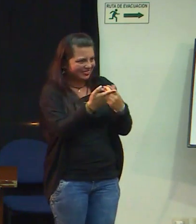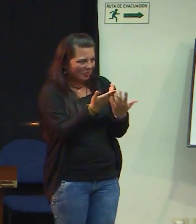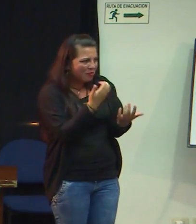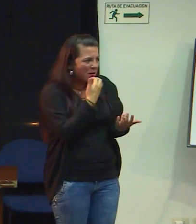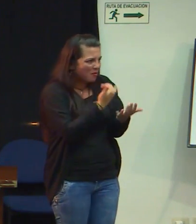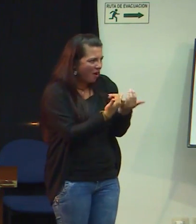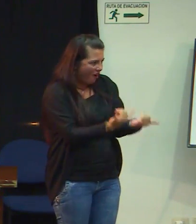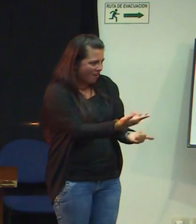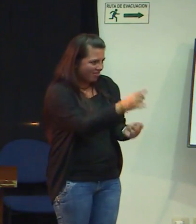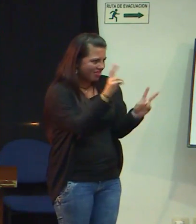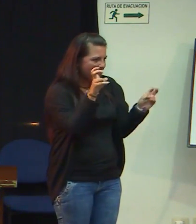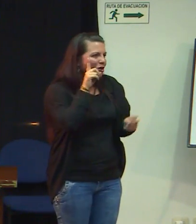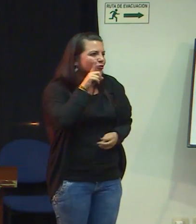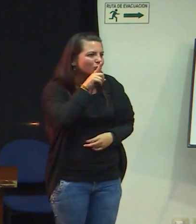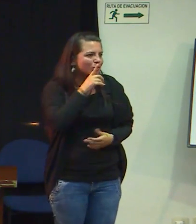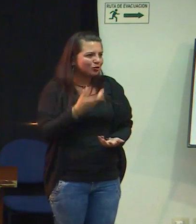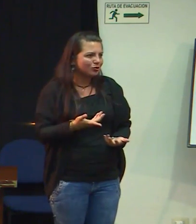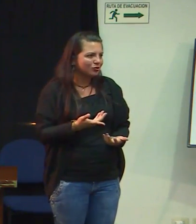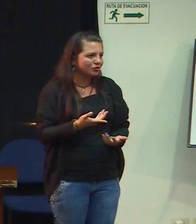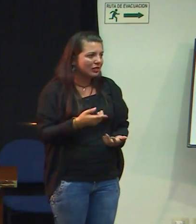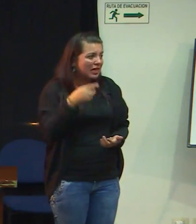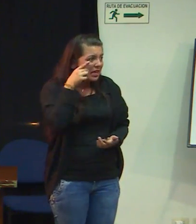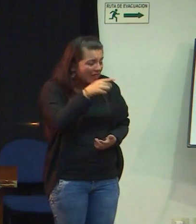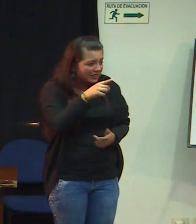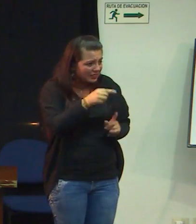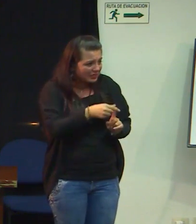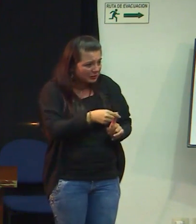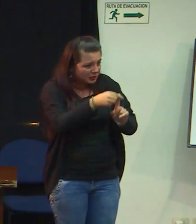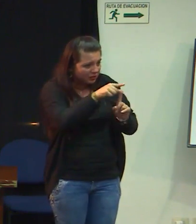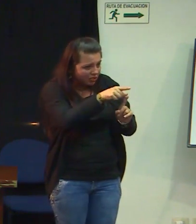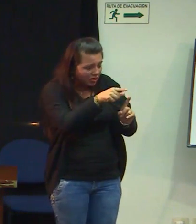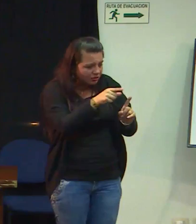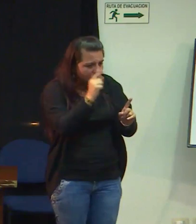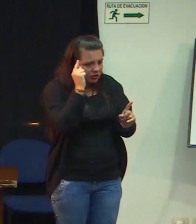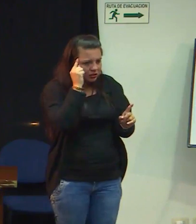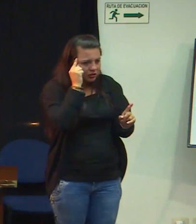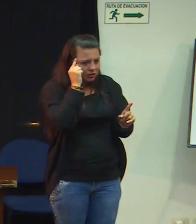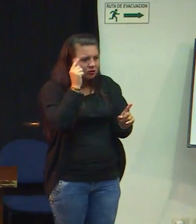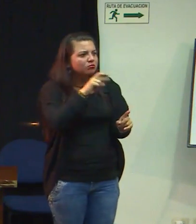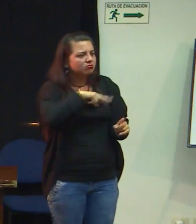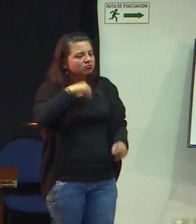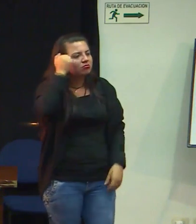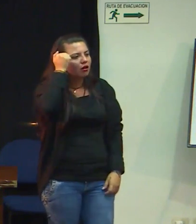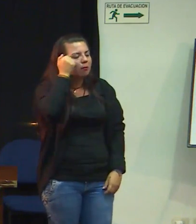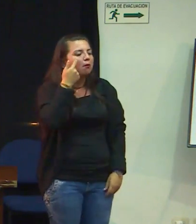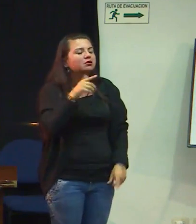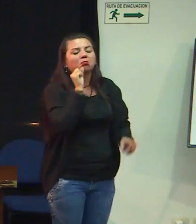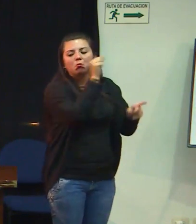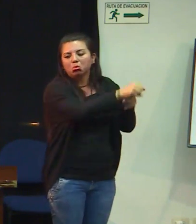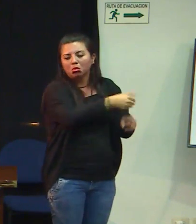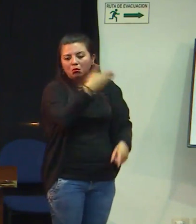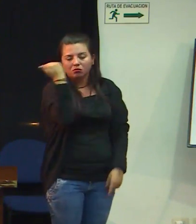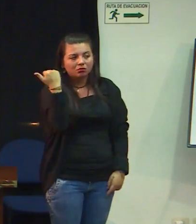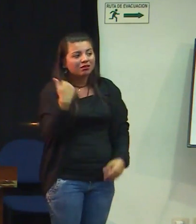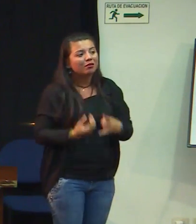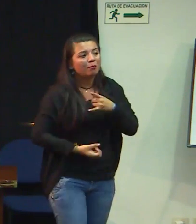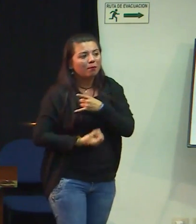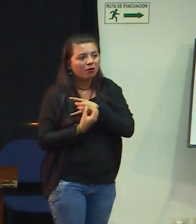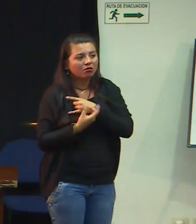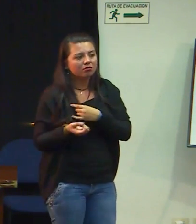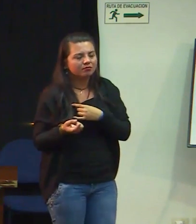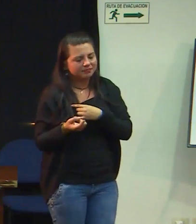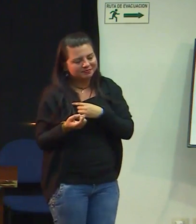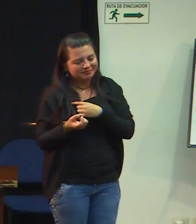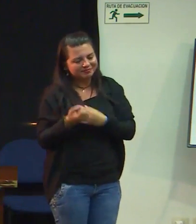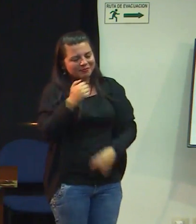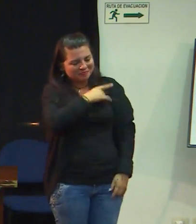sordos, ¿sí? Creo que es una particularidad que nosotros como maestros hemos abandonado, que nosotros como universidad pedagógica hemos dejado